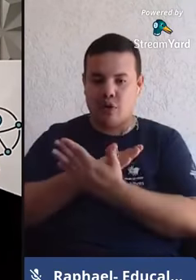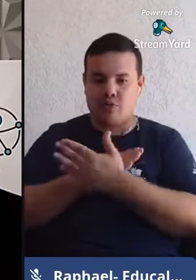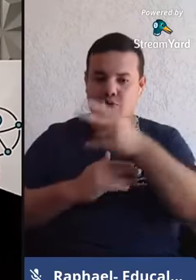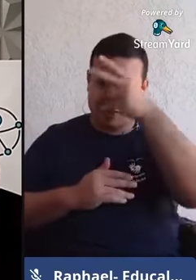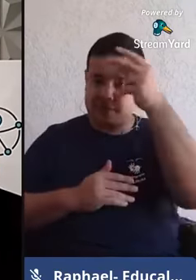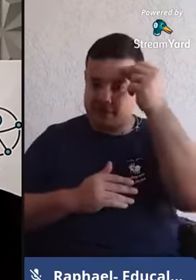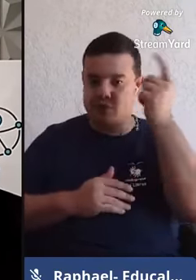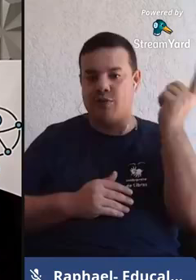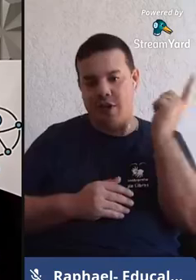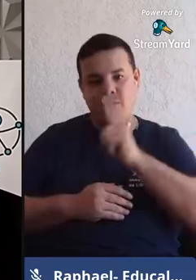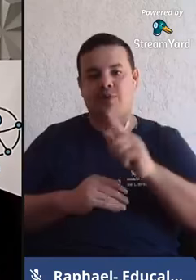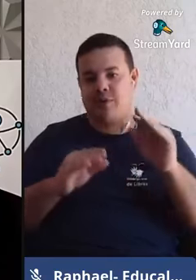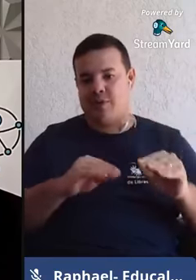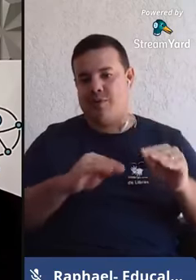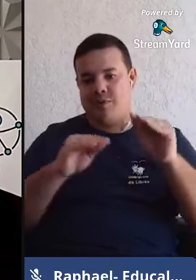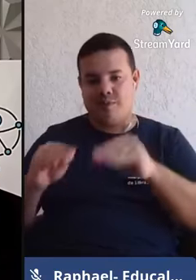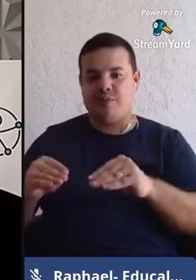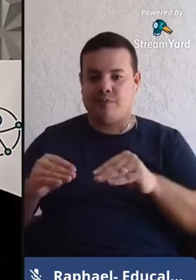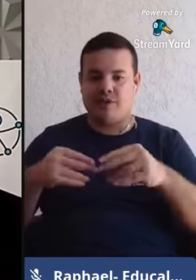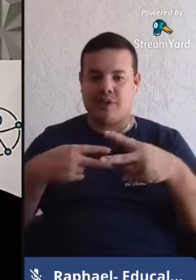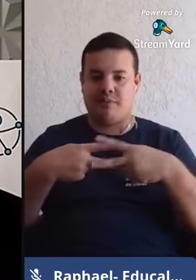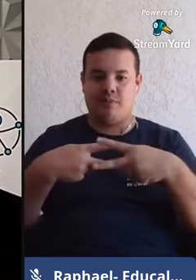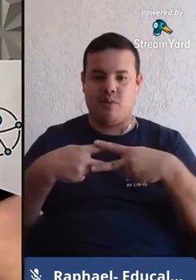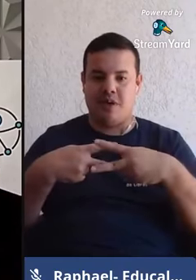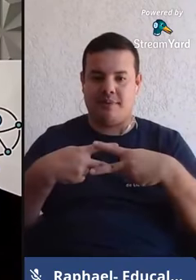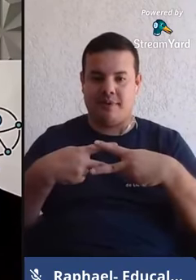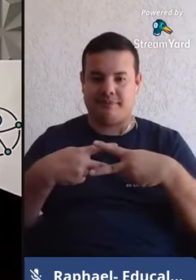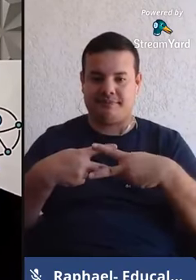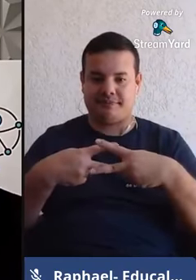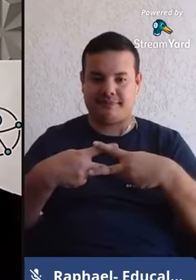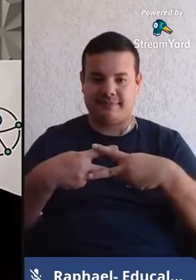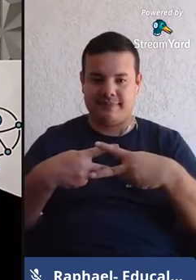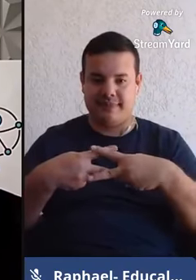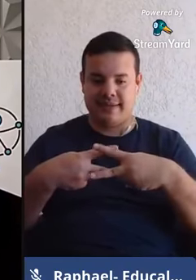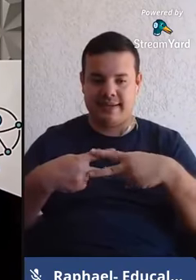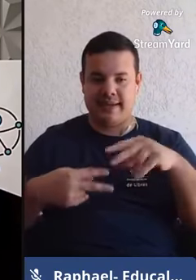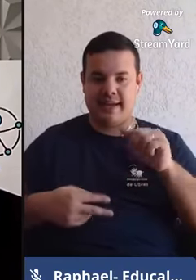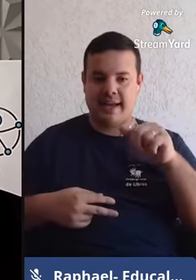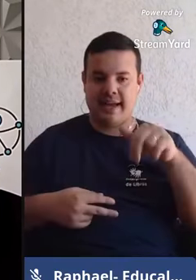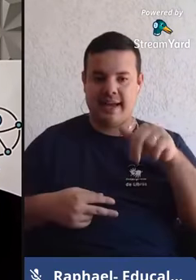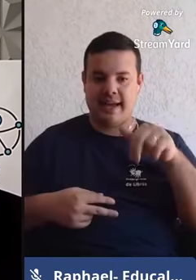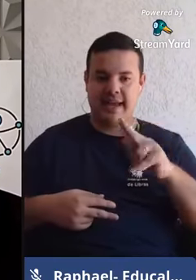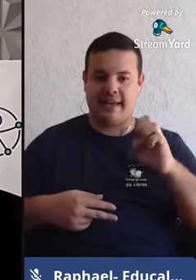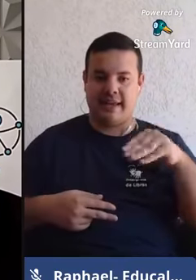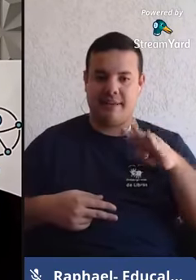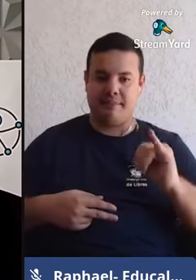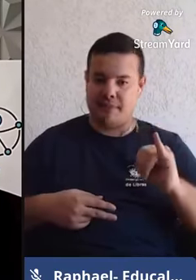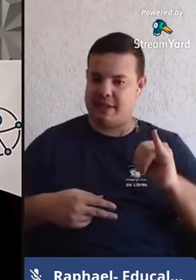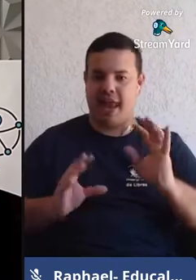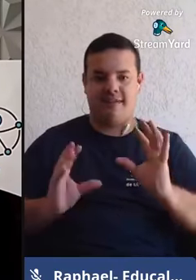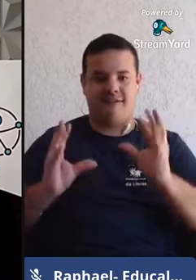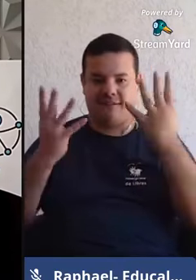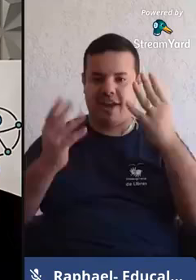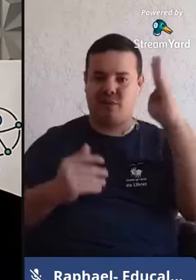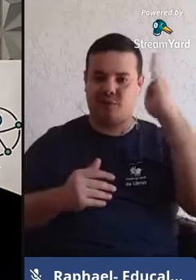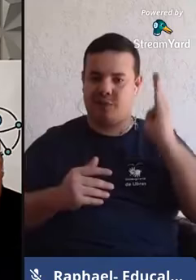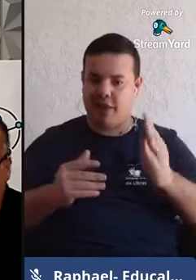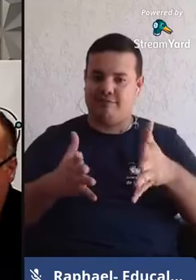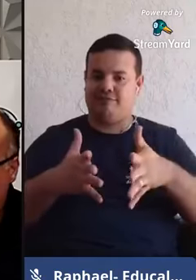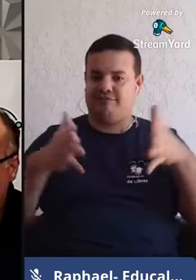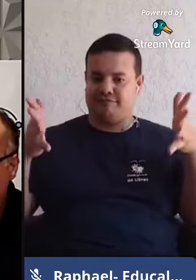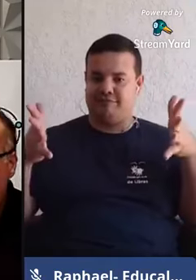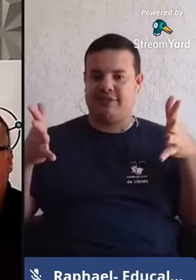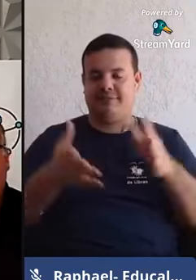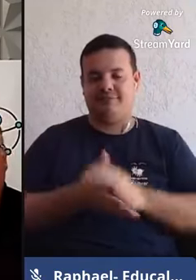gente acabou indo lá para o Parque de Exposições do AMB, que é a grande casa de eventos do Brasil, né? É uma pena